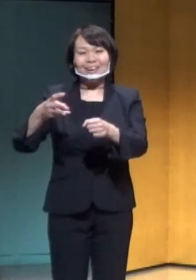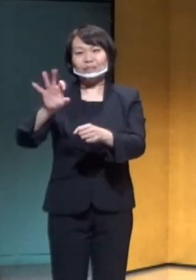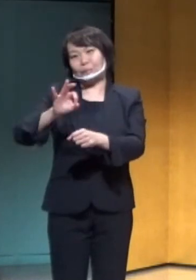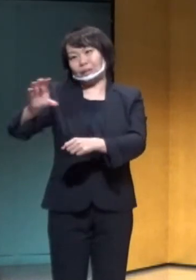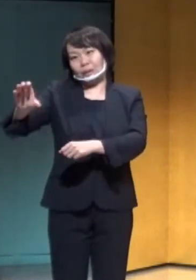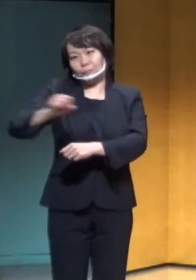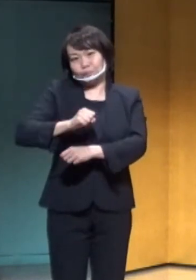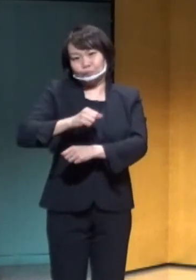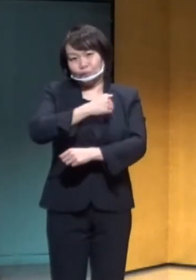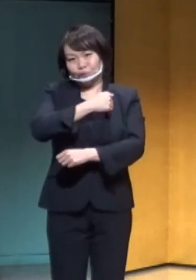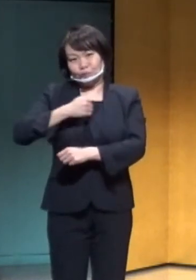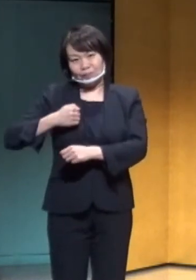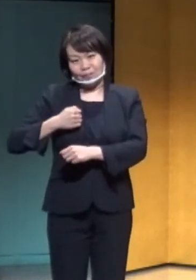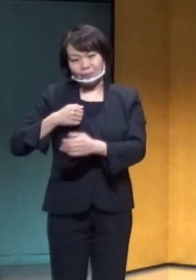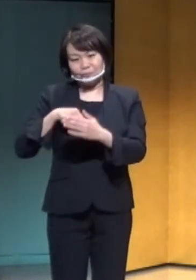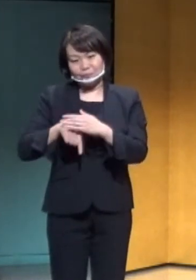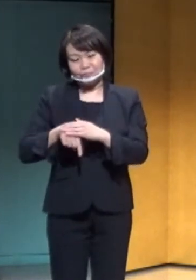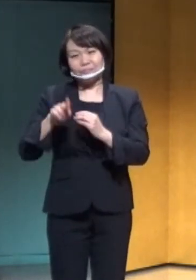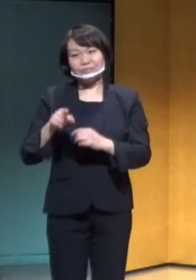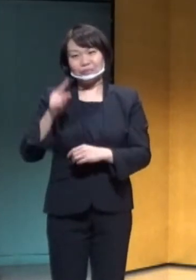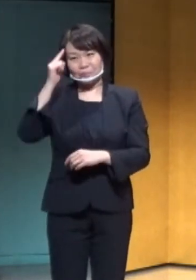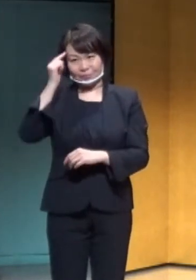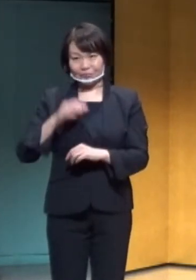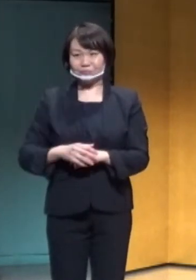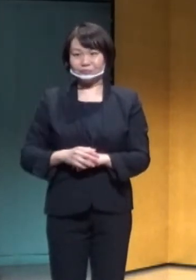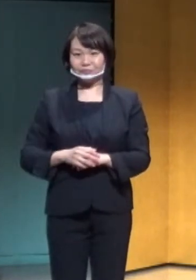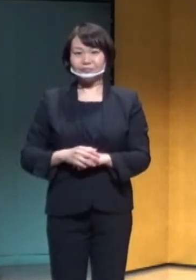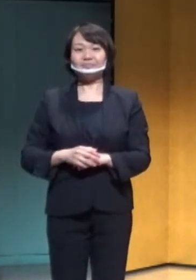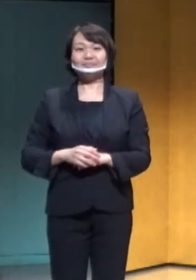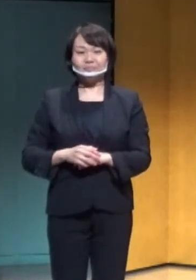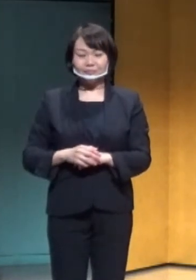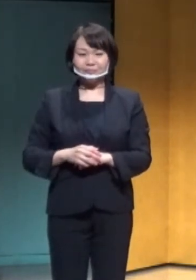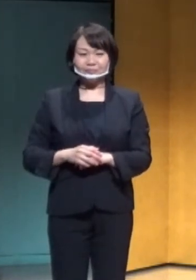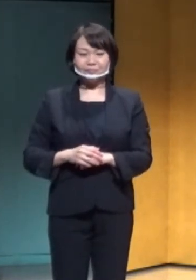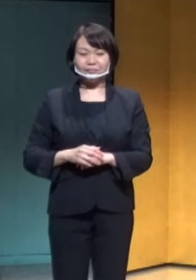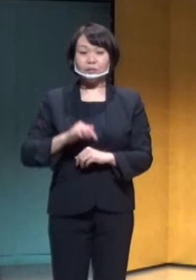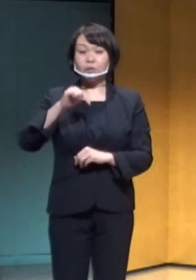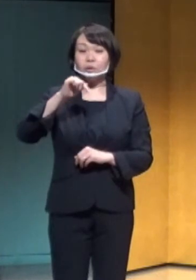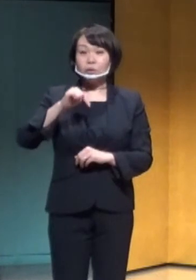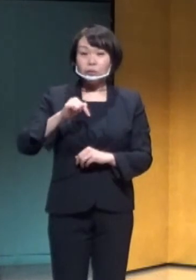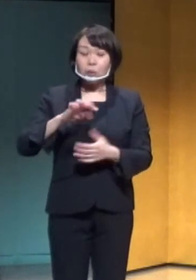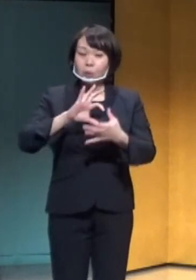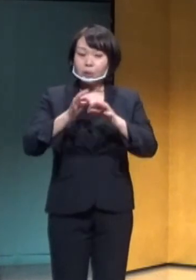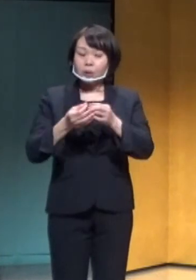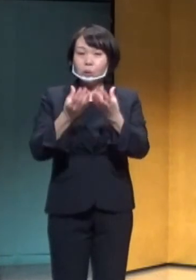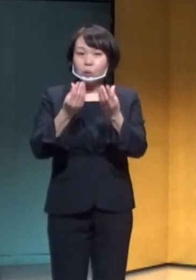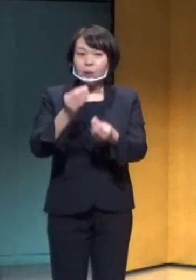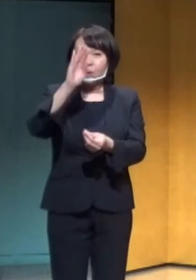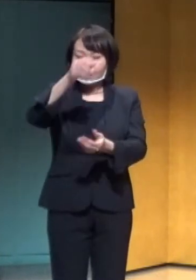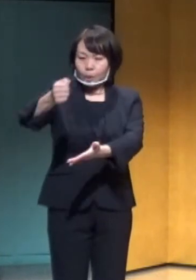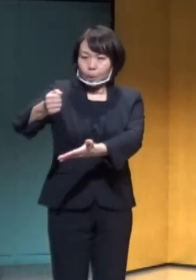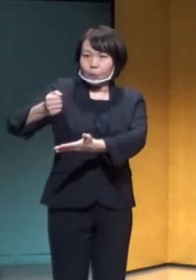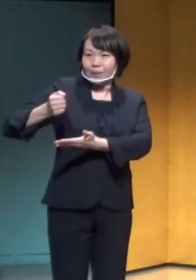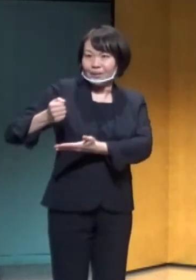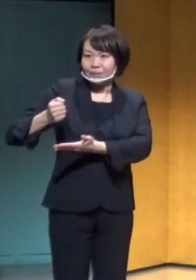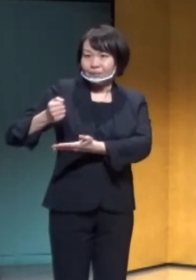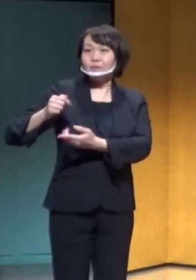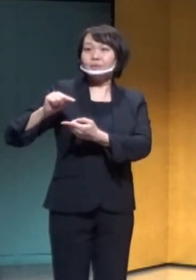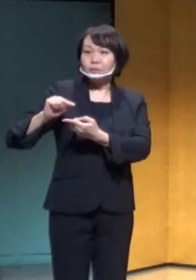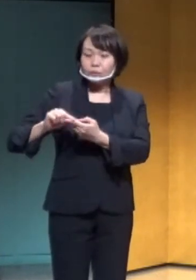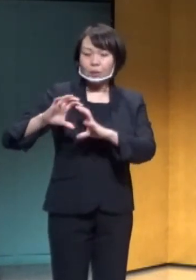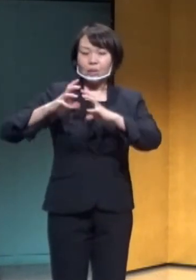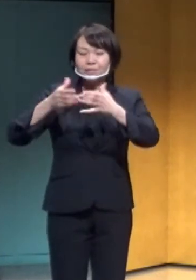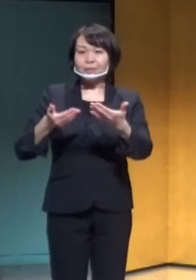ょう。埼玉県においても大会のレガシーとして、さらなるスポーツの振興や国際交流、ひい